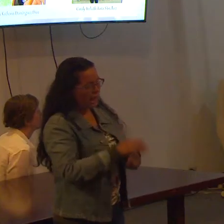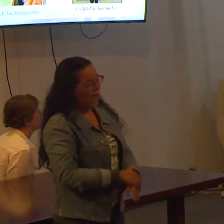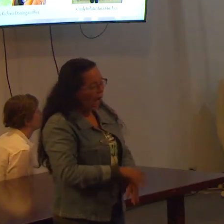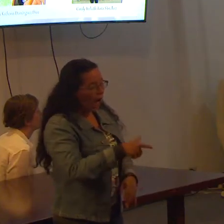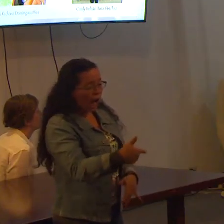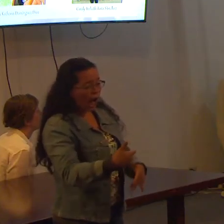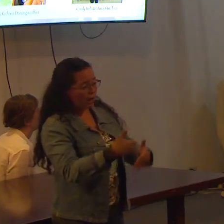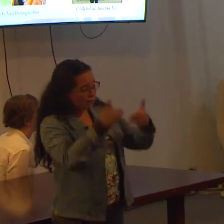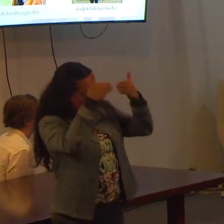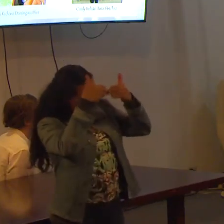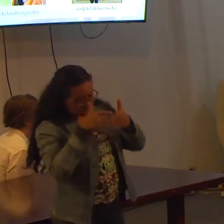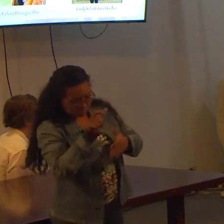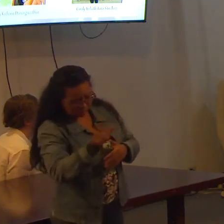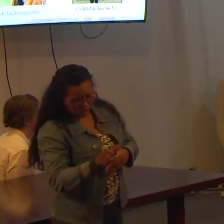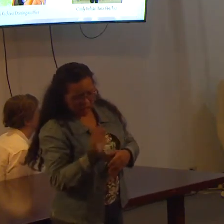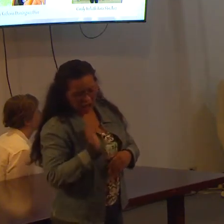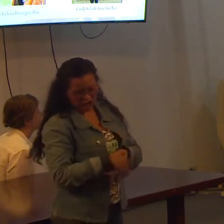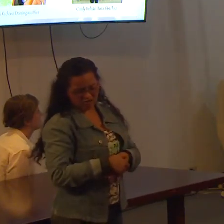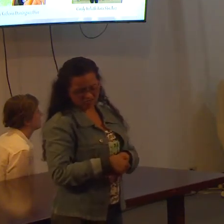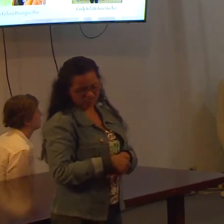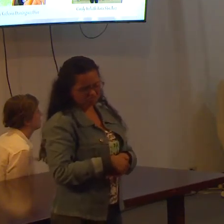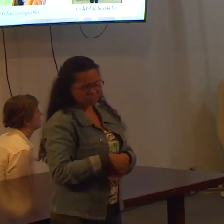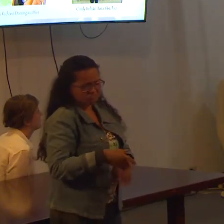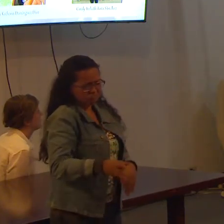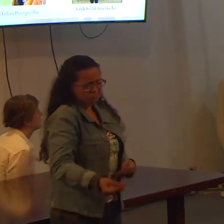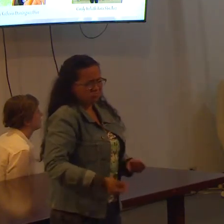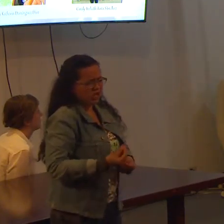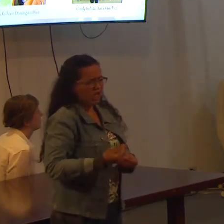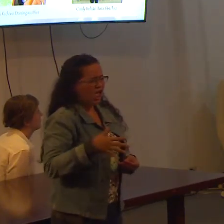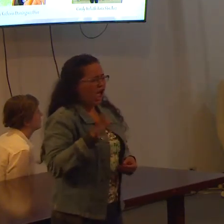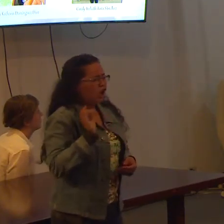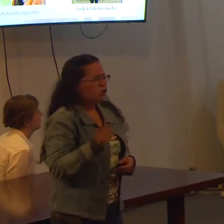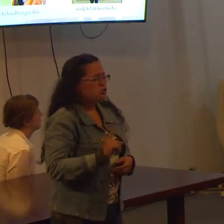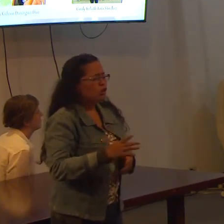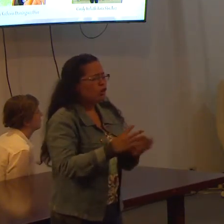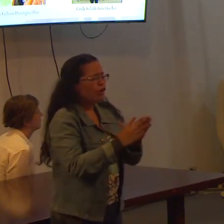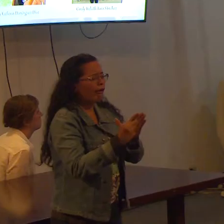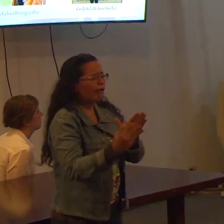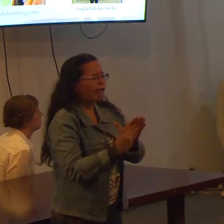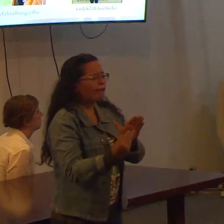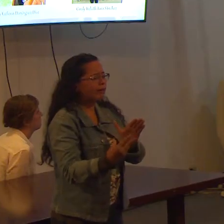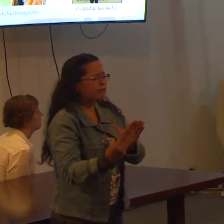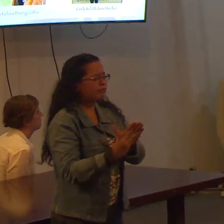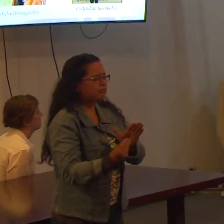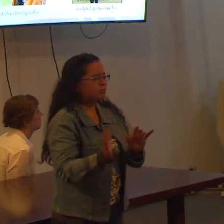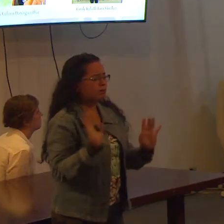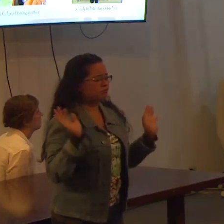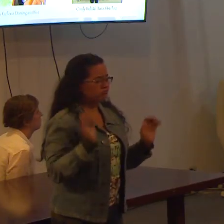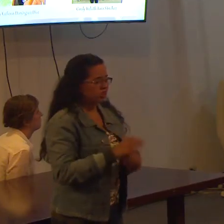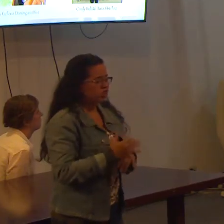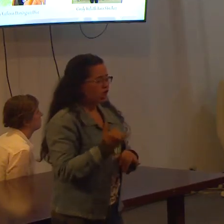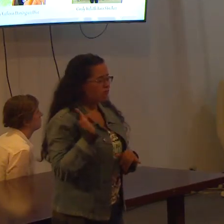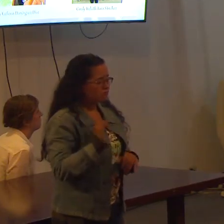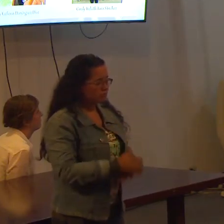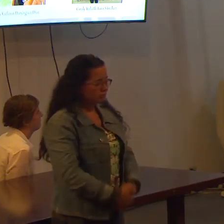vive en la casa simplemente está para reproducir y ganar de ello.